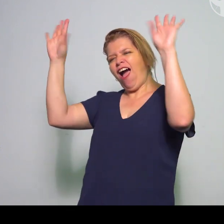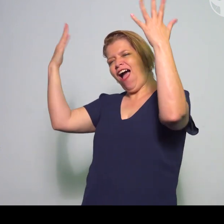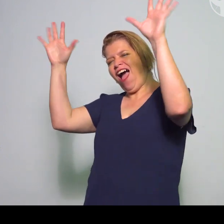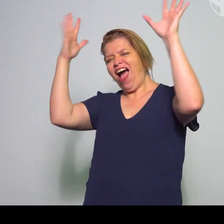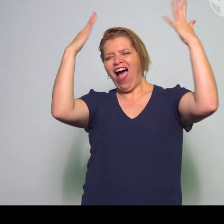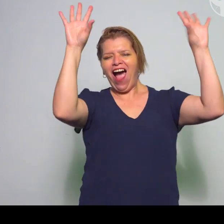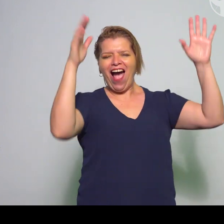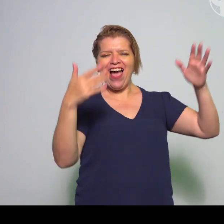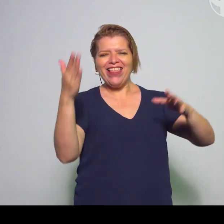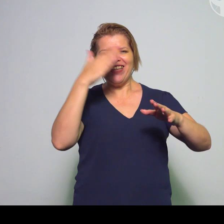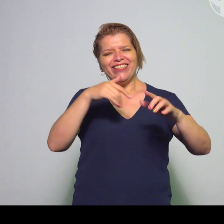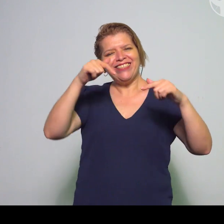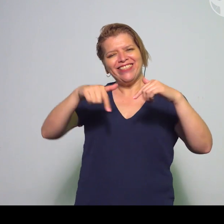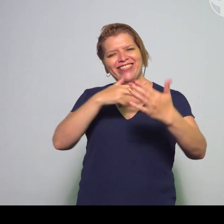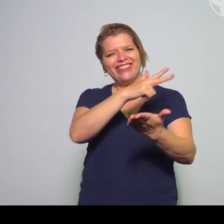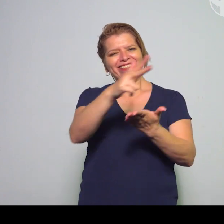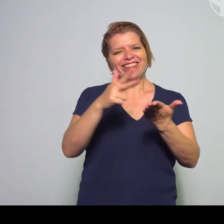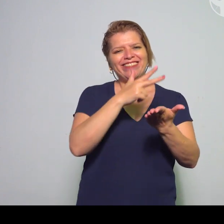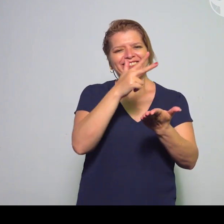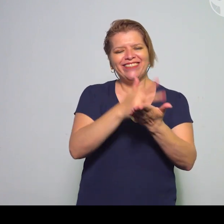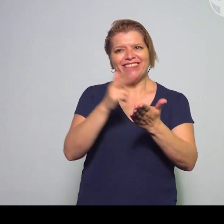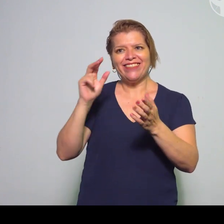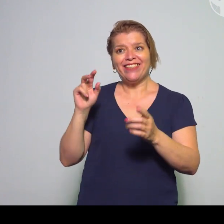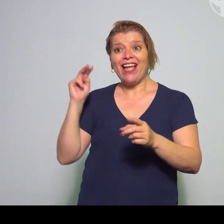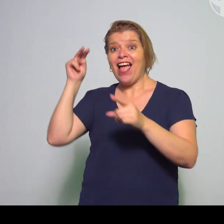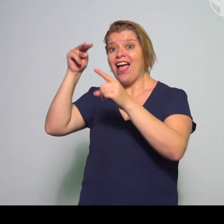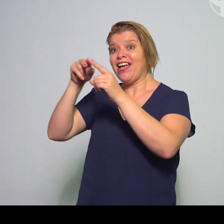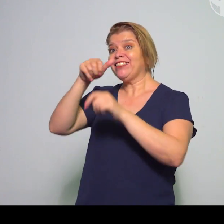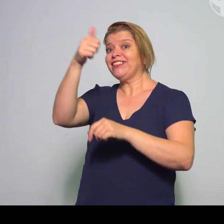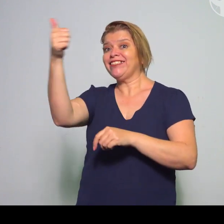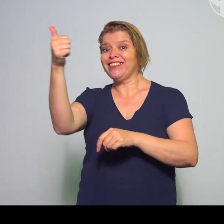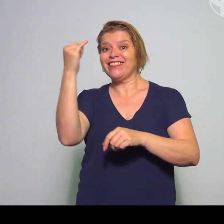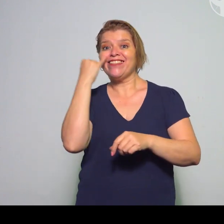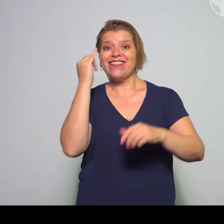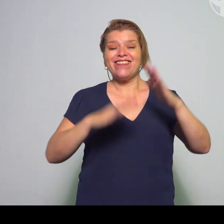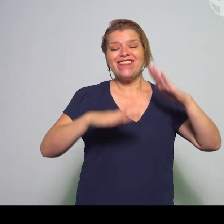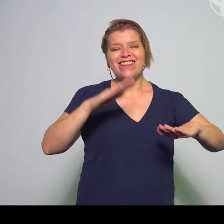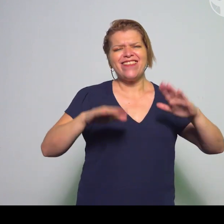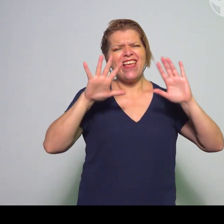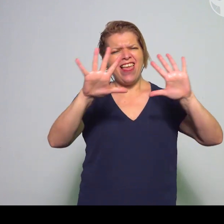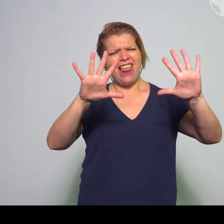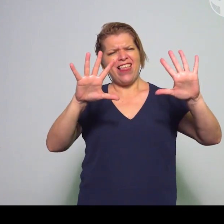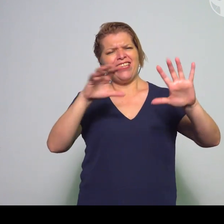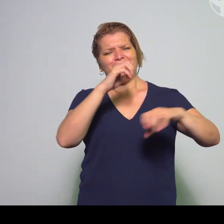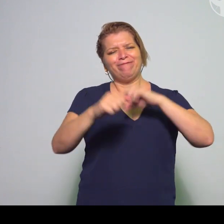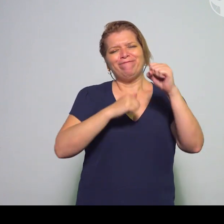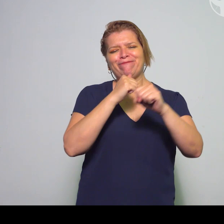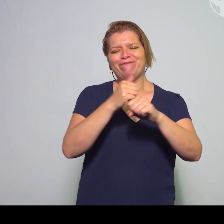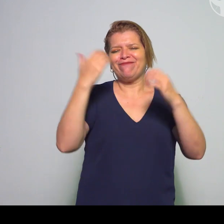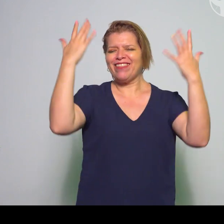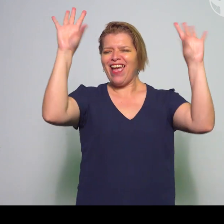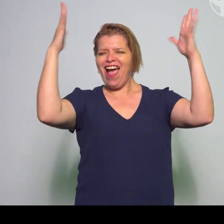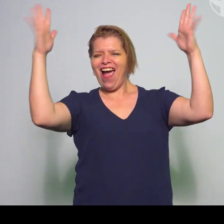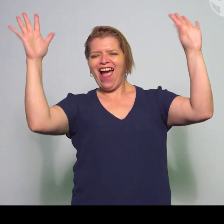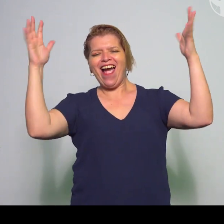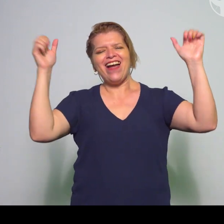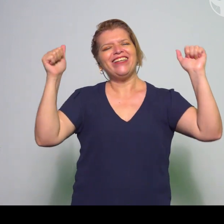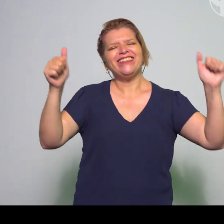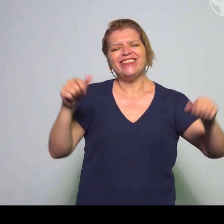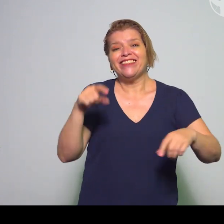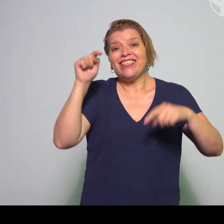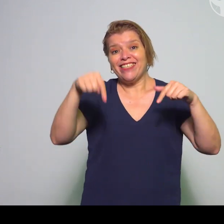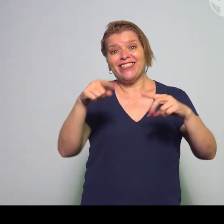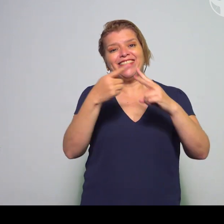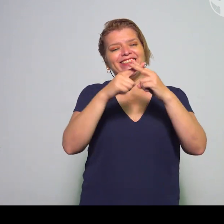Les enviamos un aplauso desde la ciudad de Guatemala hasta allá, a Puerto Barrios, Izabal. 10 años, felicidades Walter y